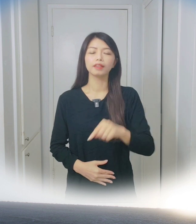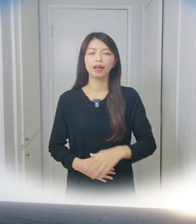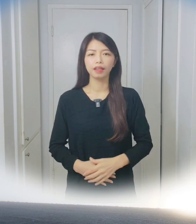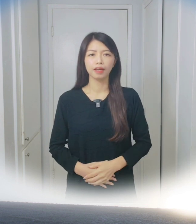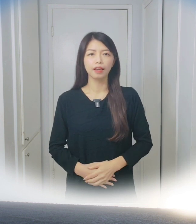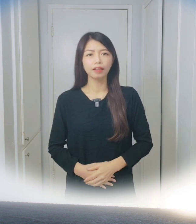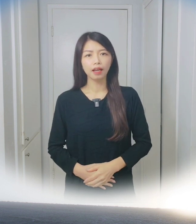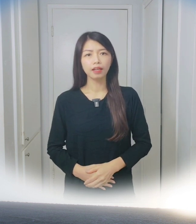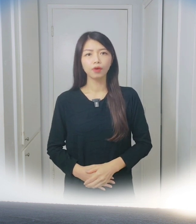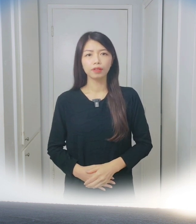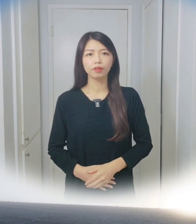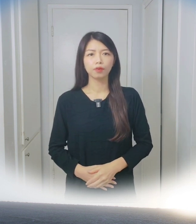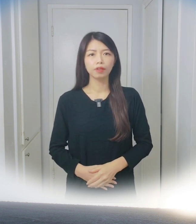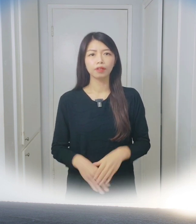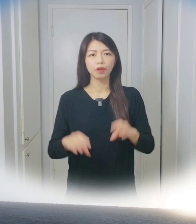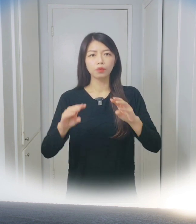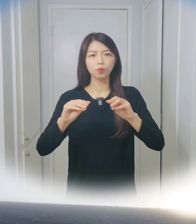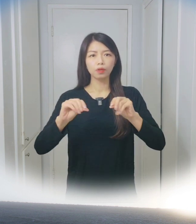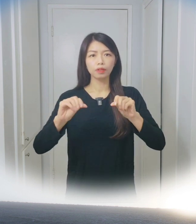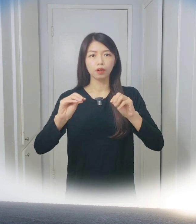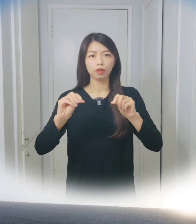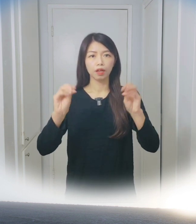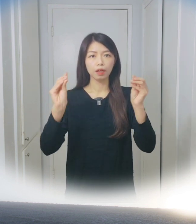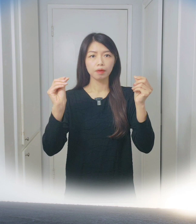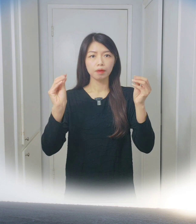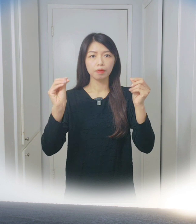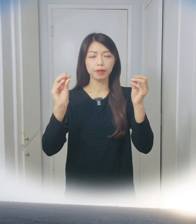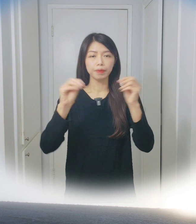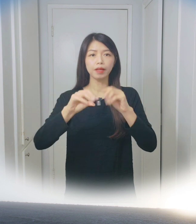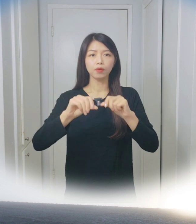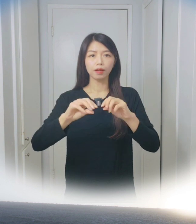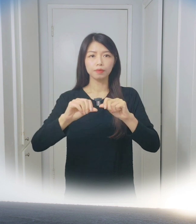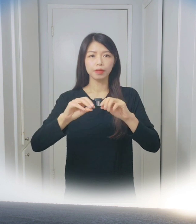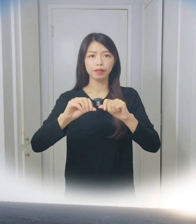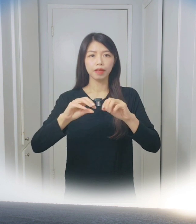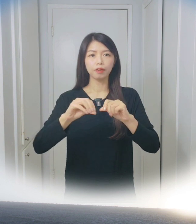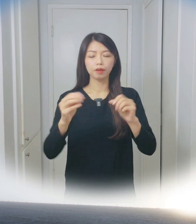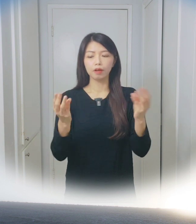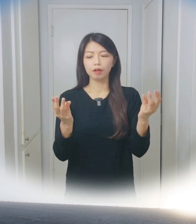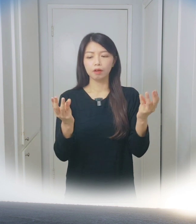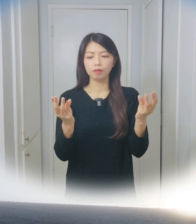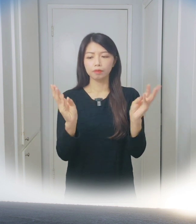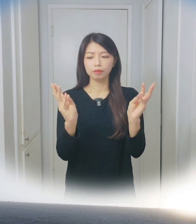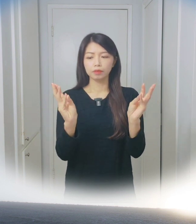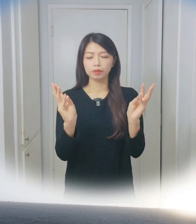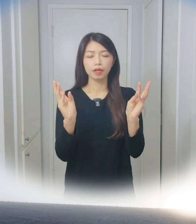이 땅이라고 하는 뜻의 수어는 손끝에 이렇게 비빈다고 생각하시면 되는데요.